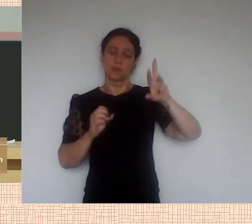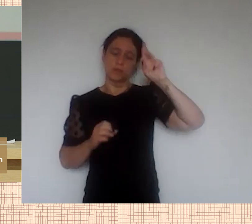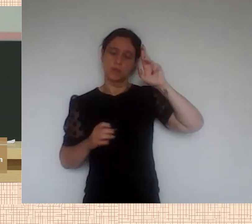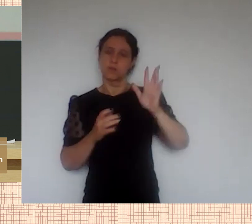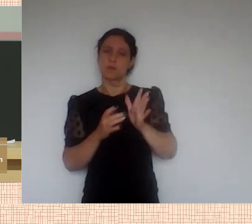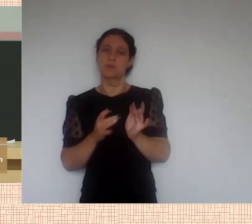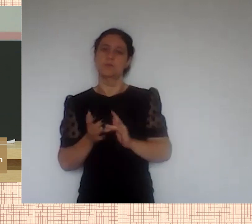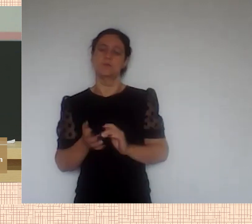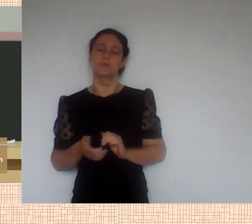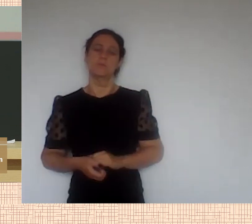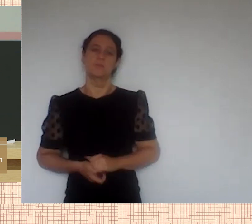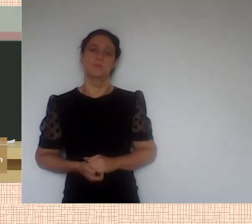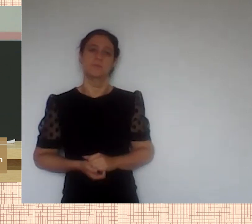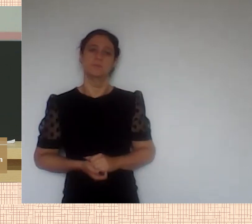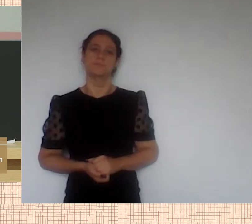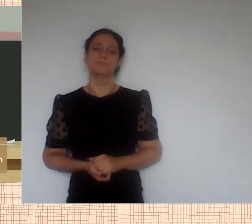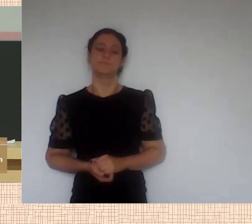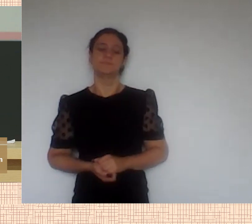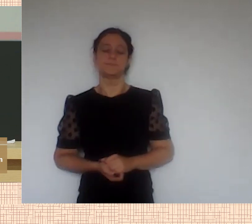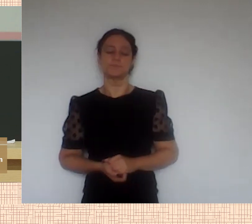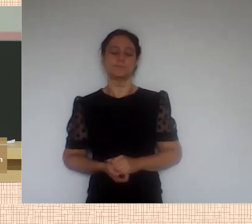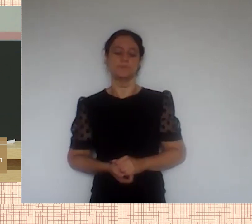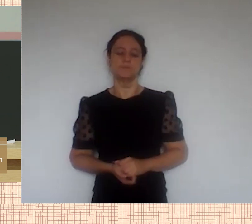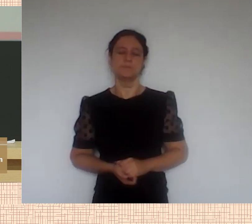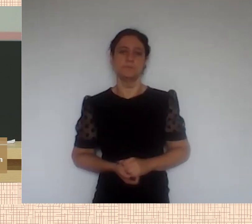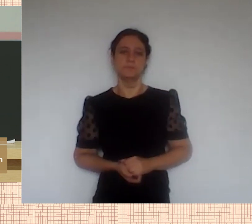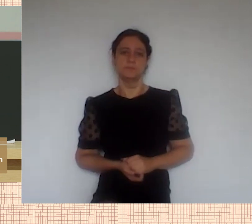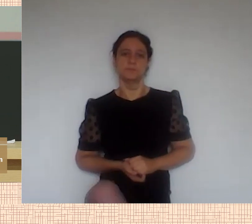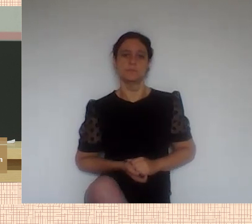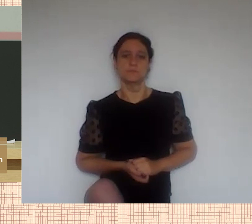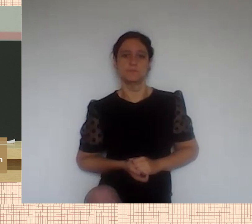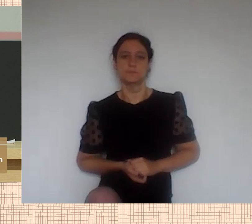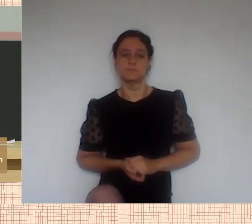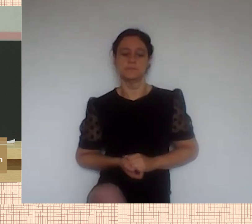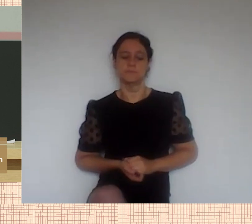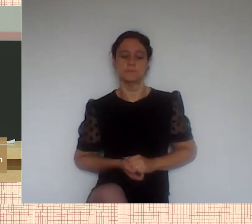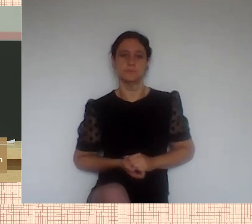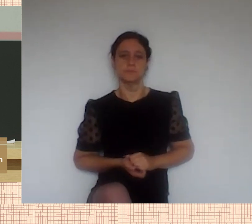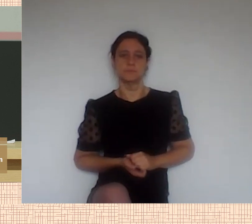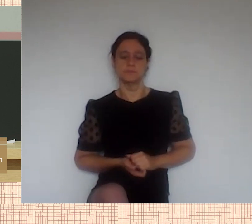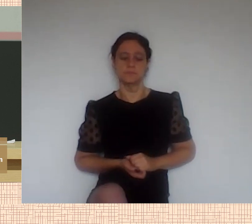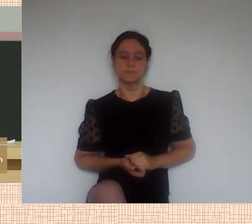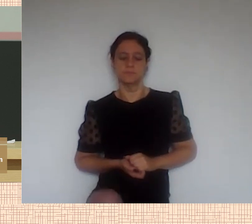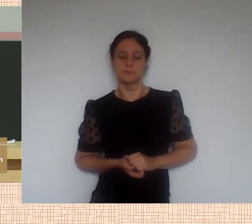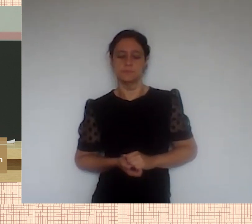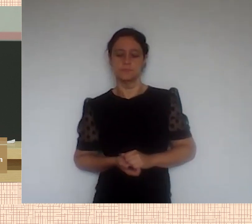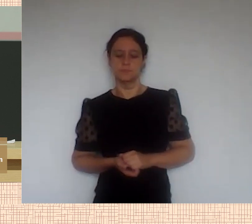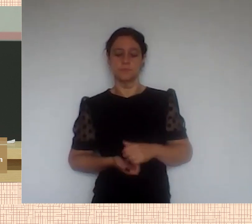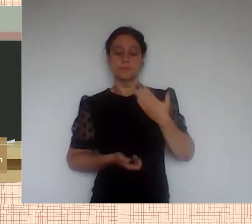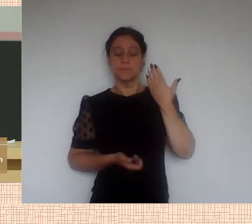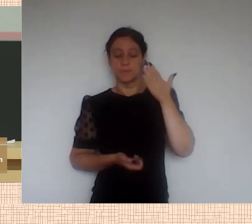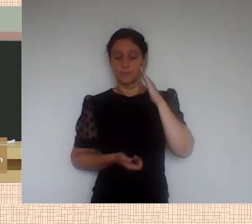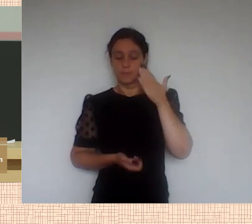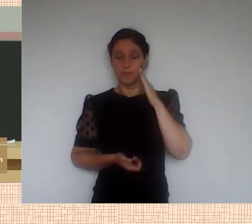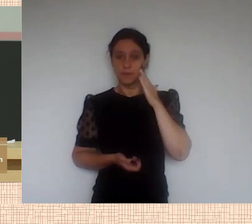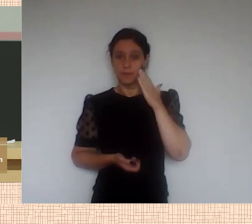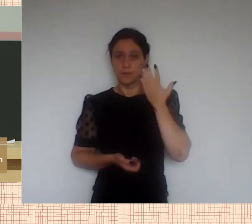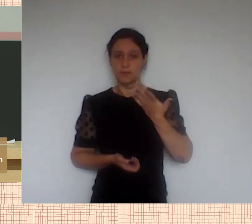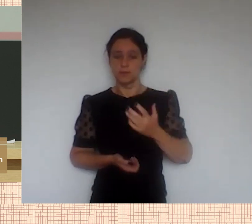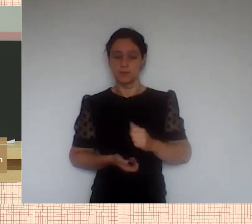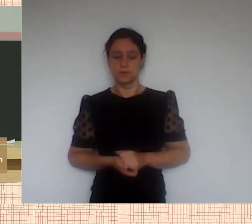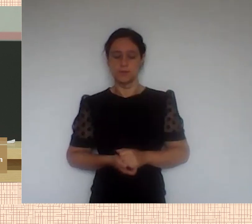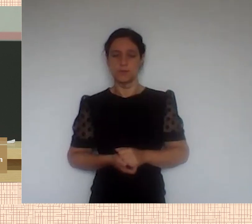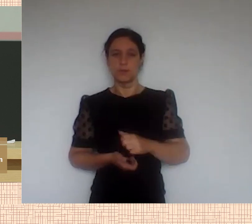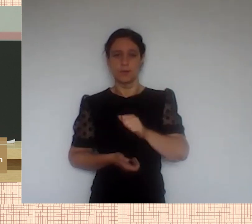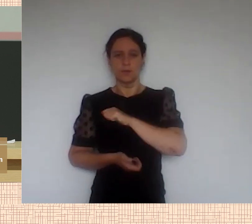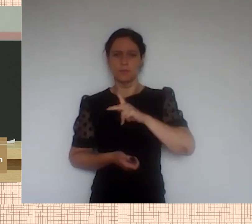ficou clara essa questão do apóstolo? Eu gastei mais tempo do que devia, mas acho que vale a pena para a gente